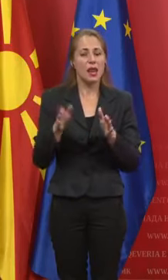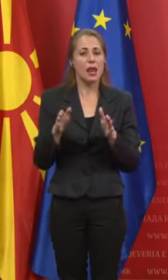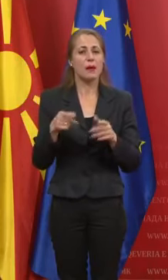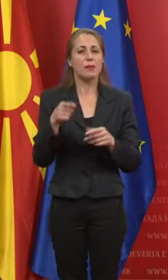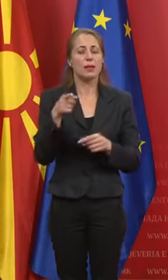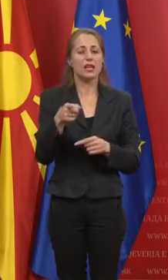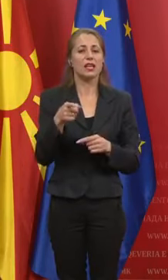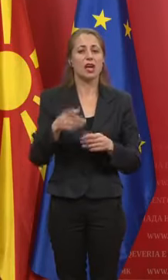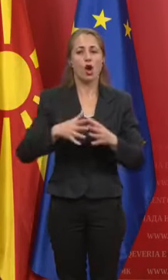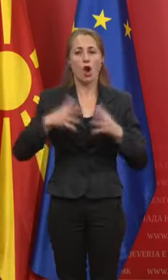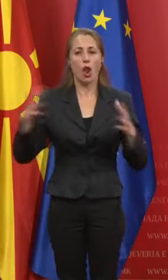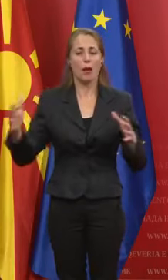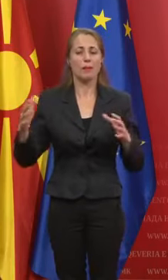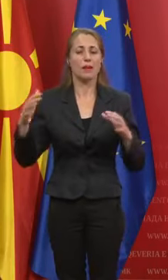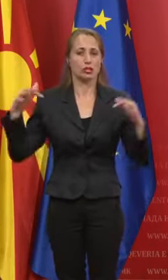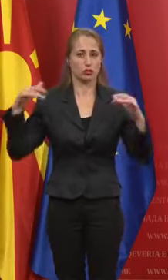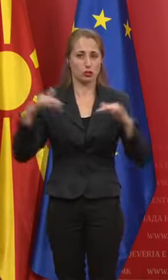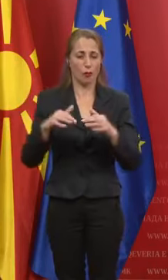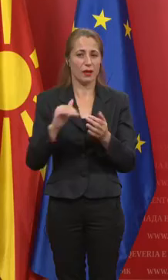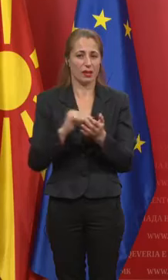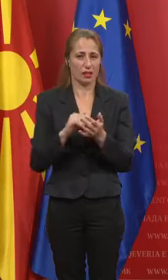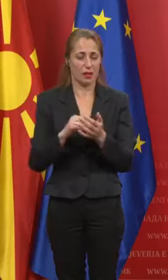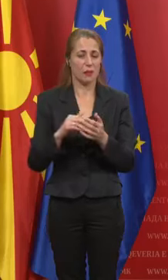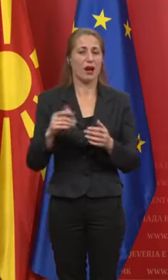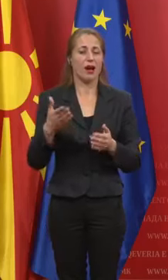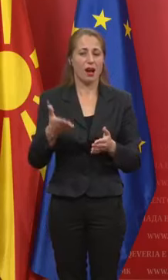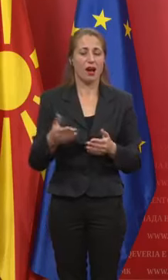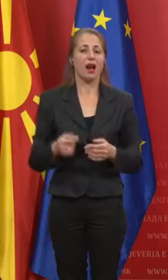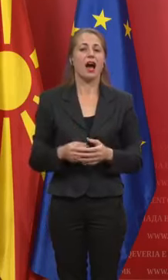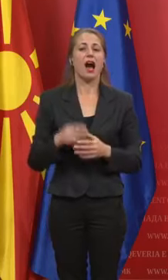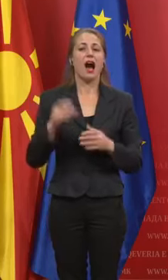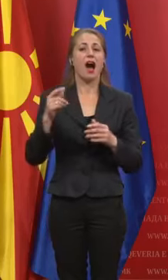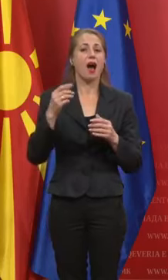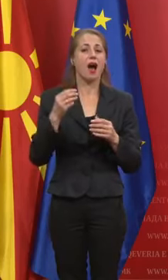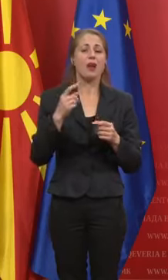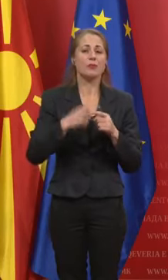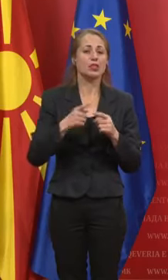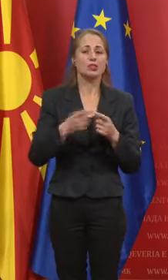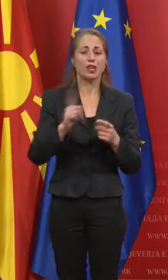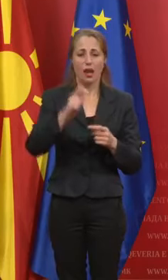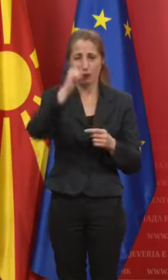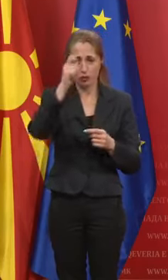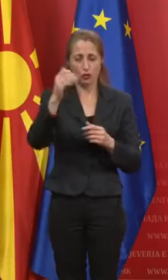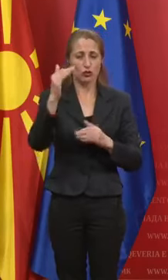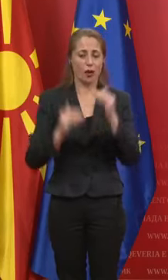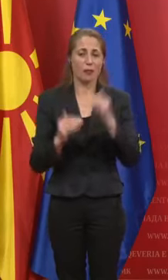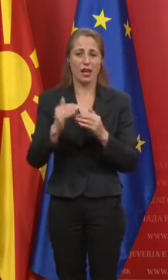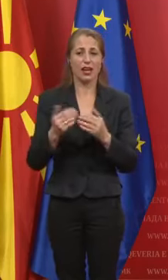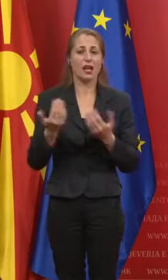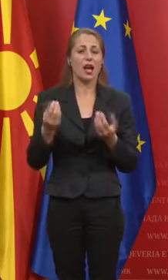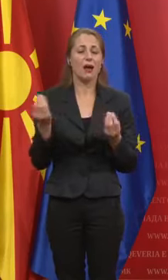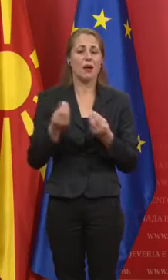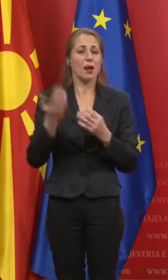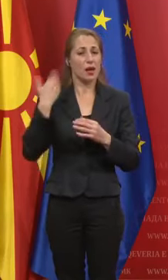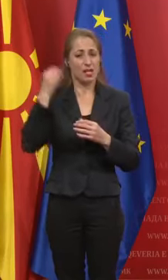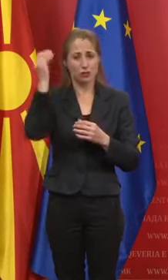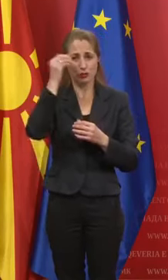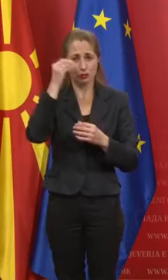на тие големи собери на кои што мерките не би се почитувале согласно искуството кое што го имавме. Во однос